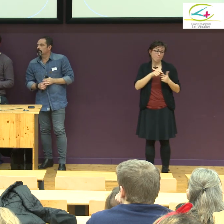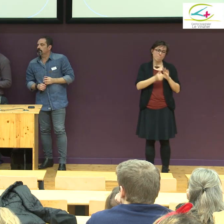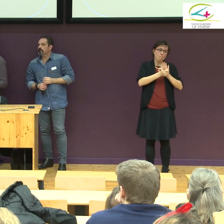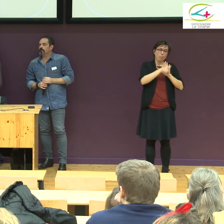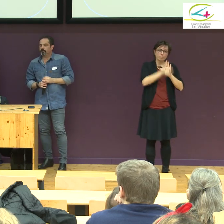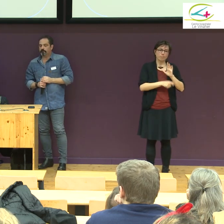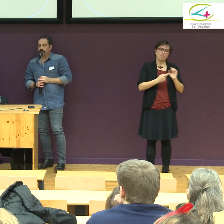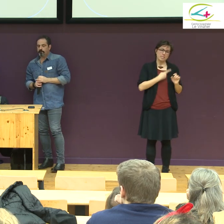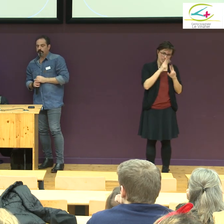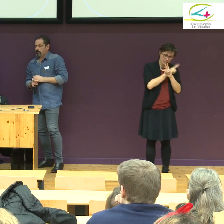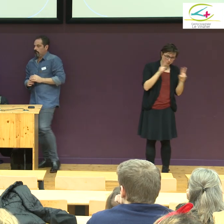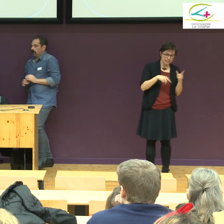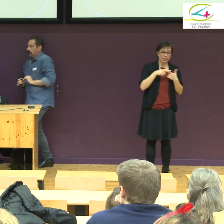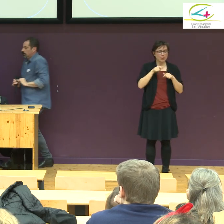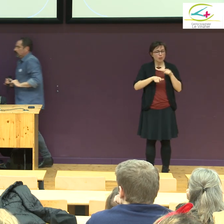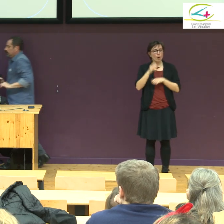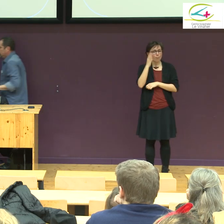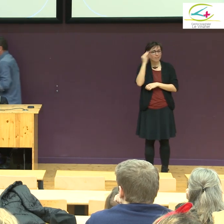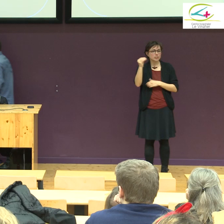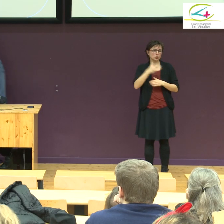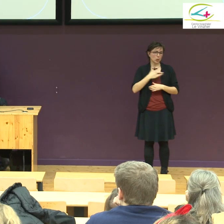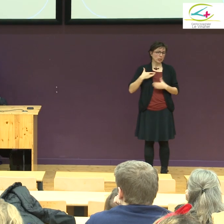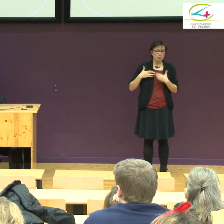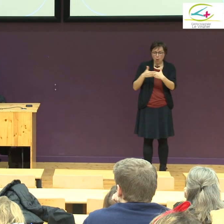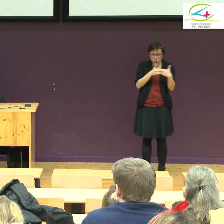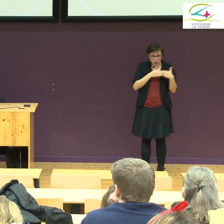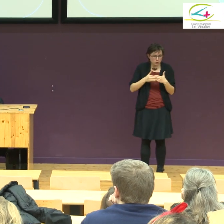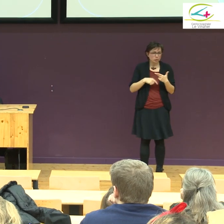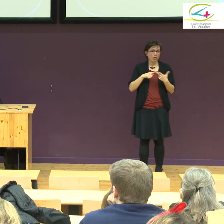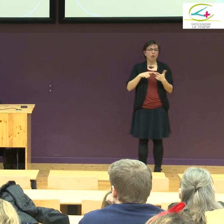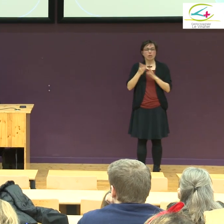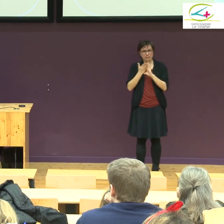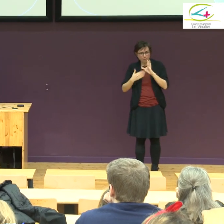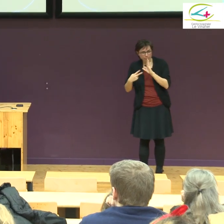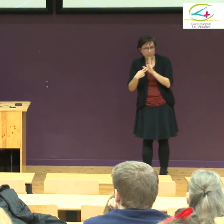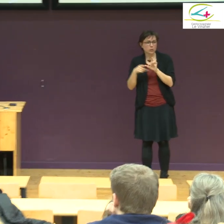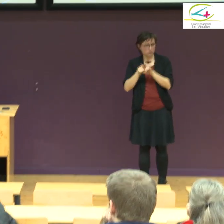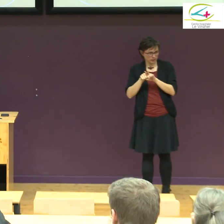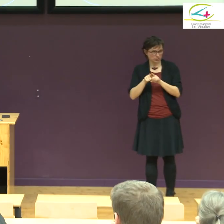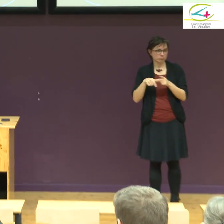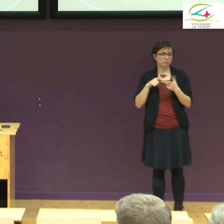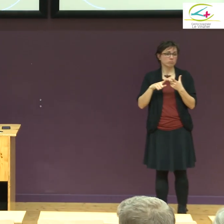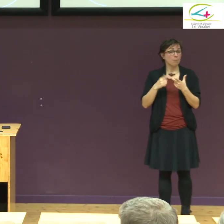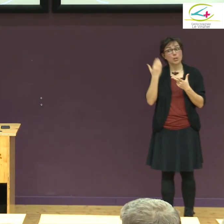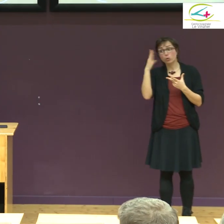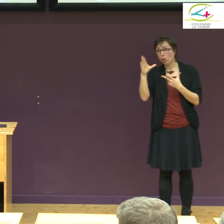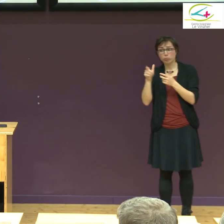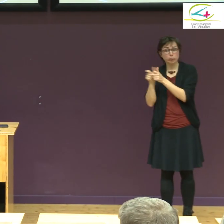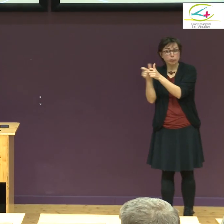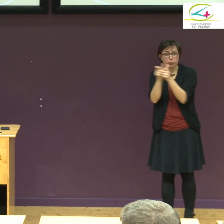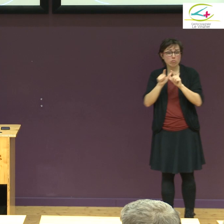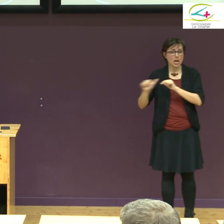généraliste, le rôle des professionnels de santé de proximité. On a parlé des centres médico-psychologiques aussi. Il y a plein d'autres structures